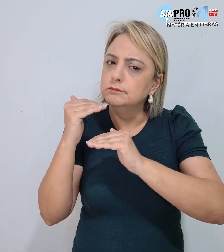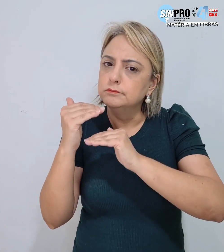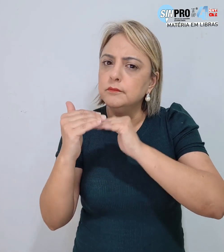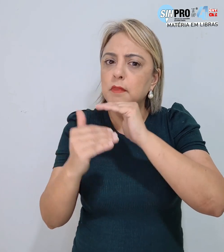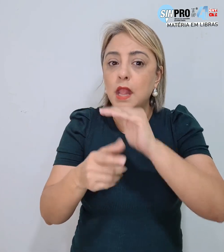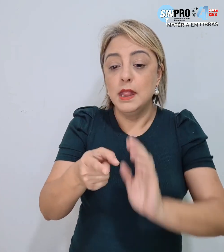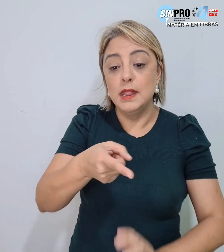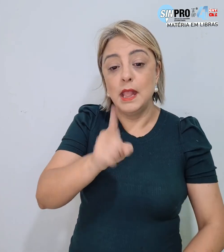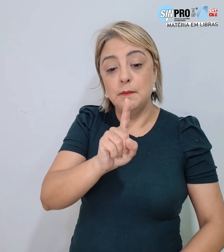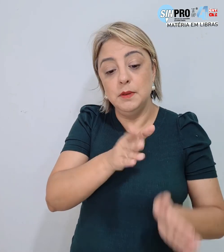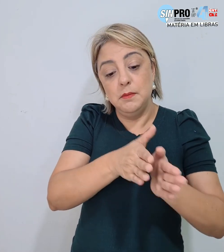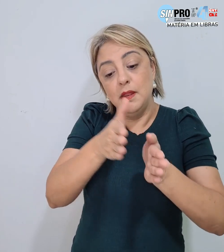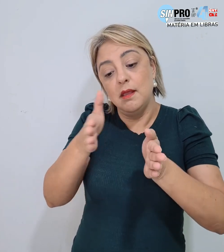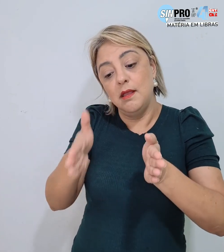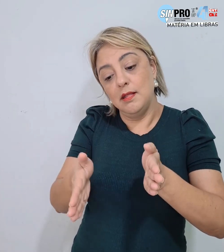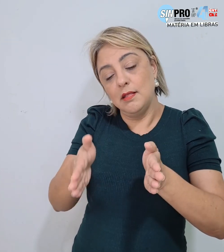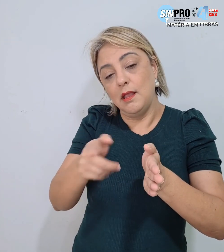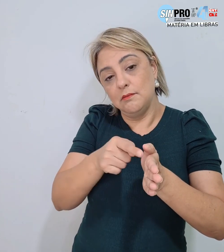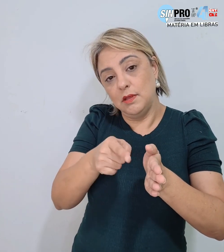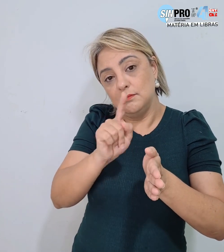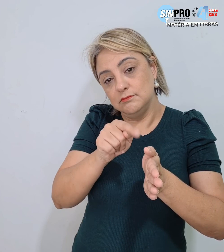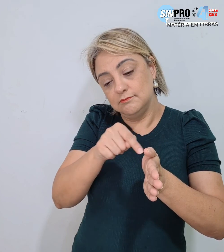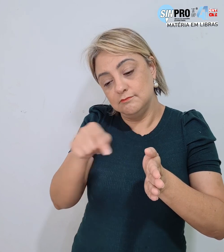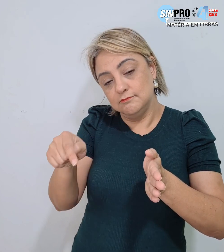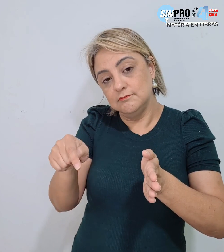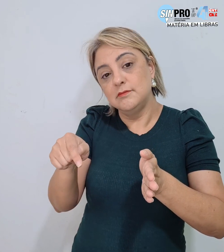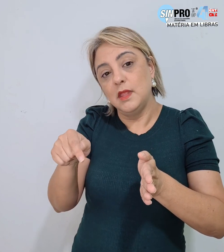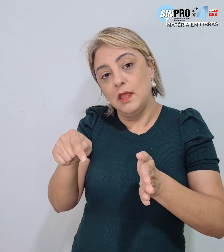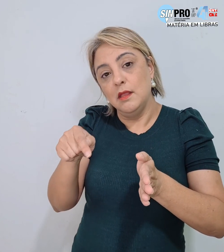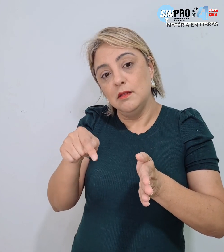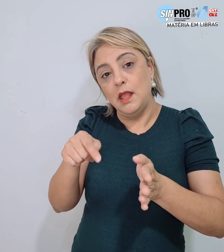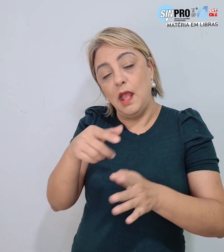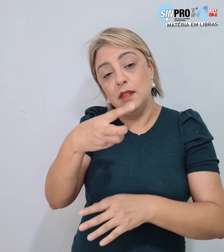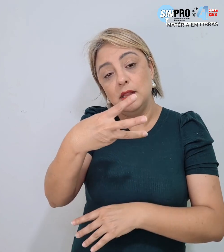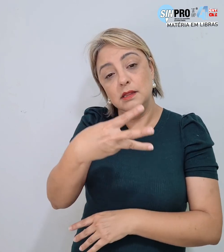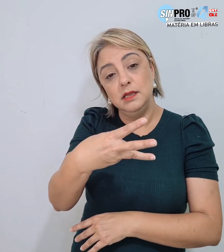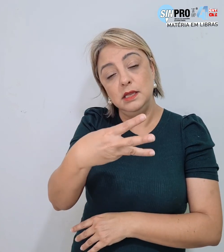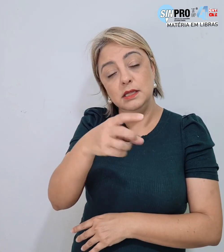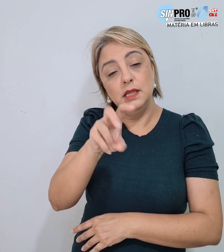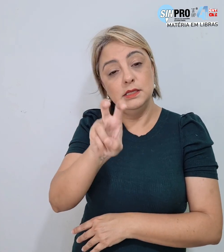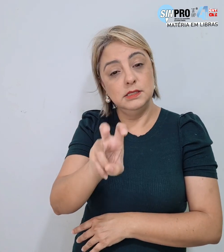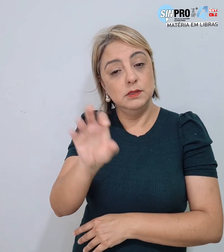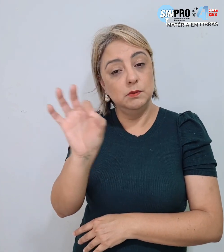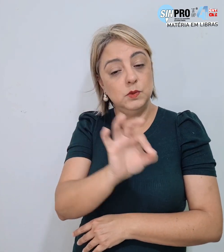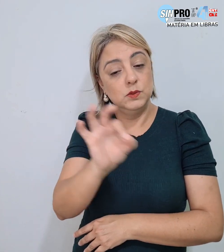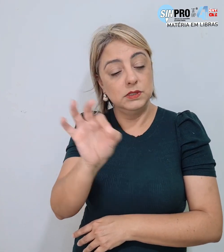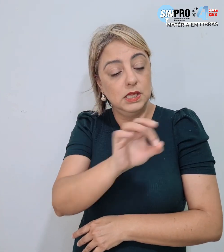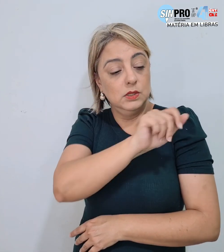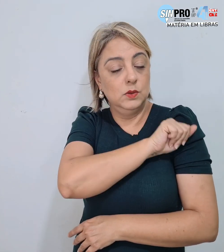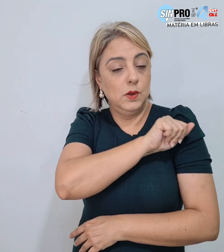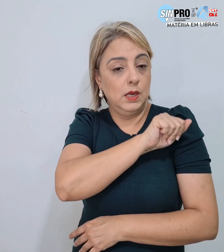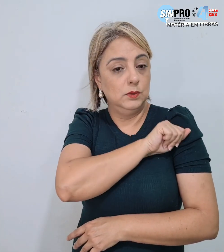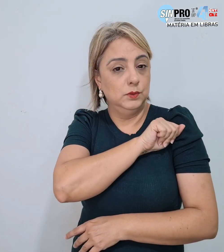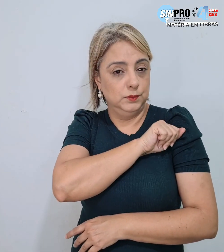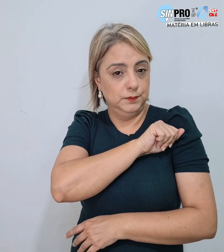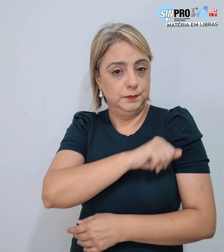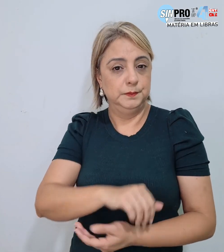a e na primeira etapa e vai atingir até 35 por cento dos alunos